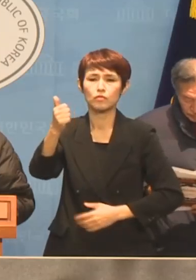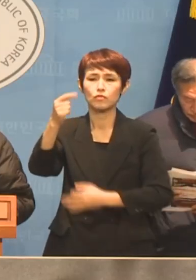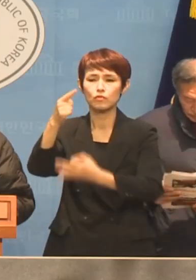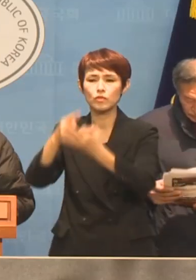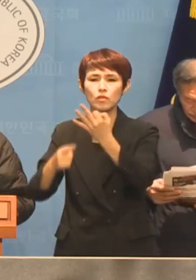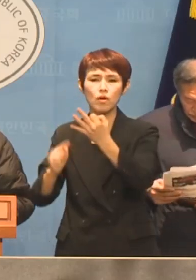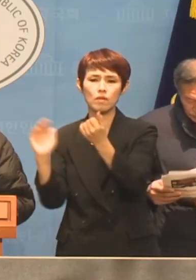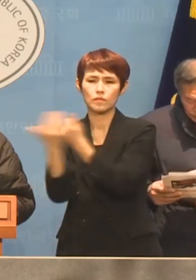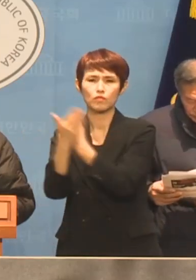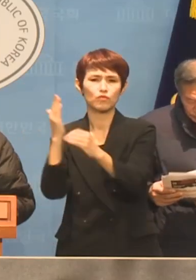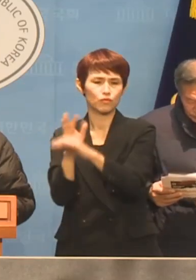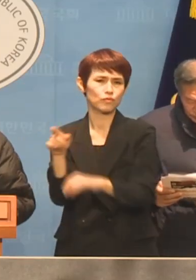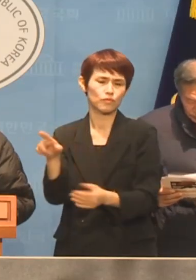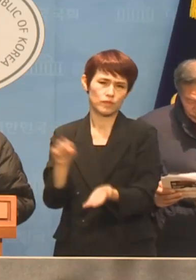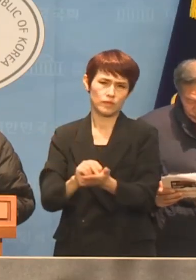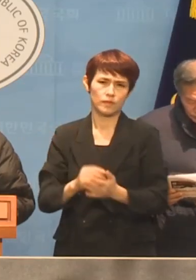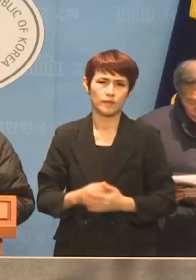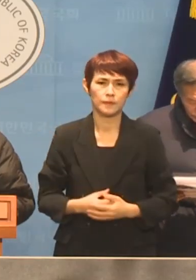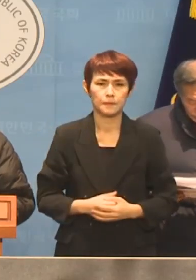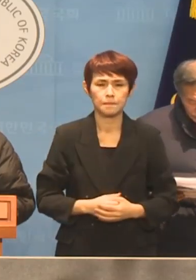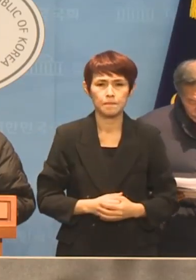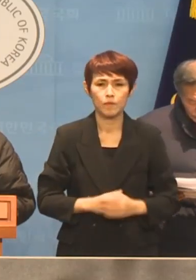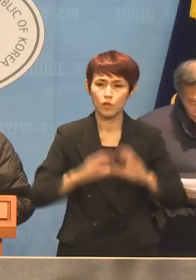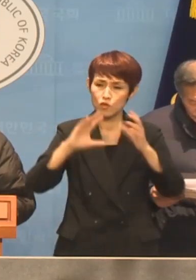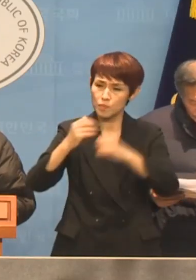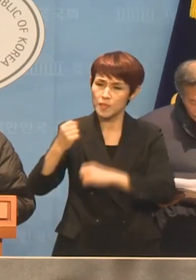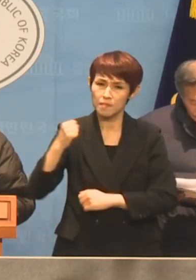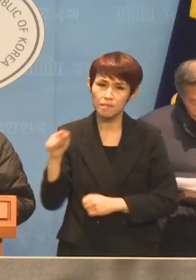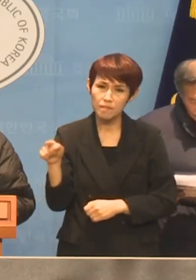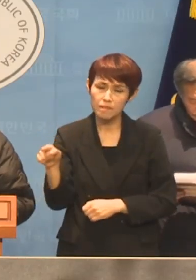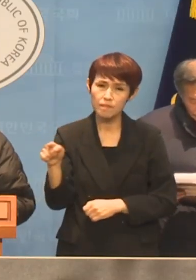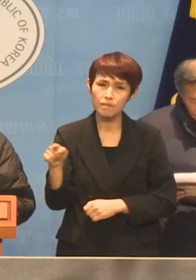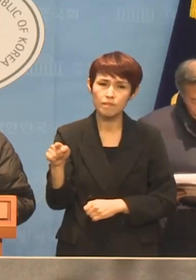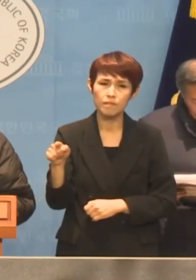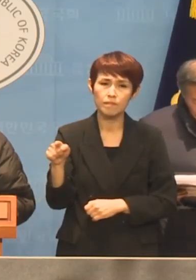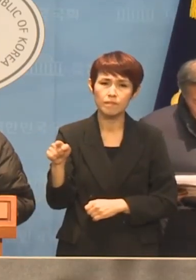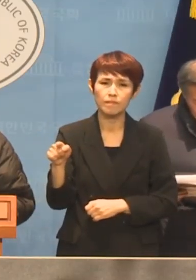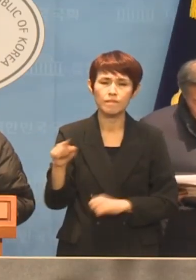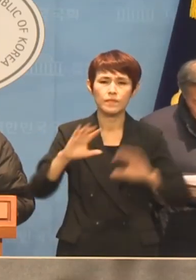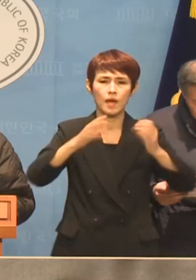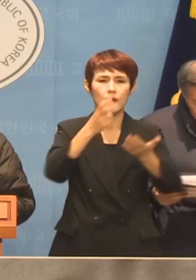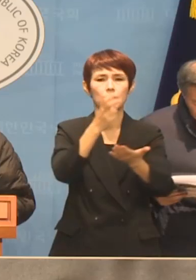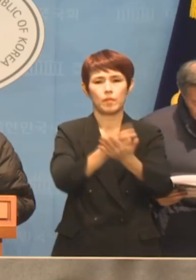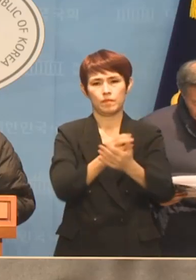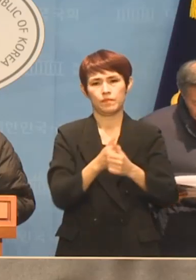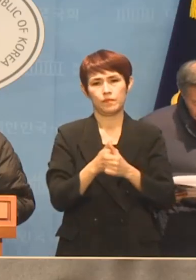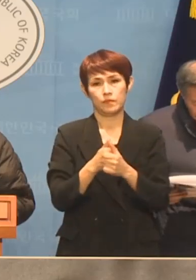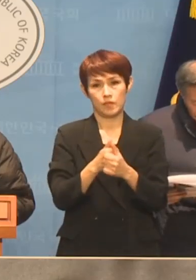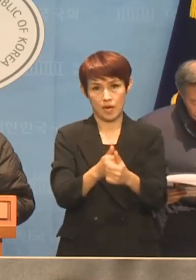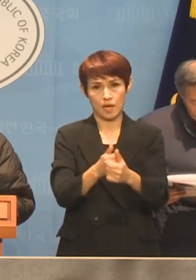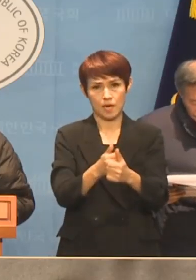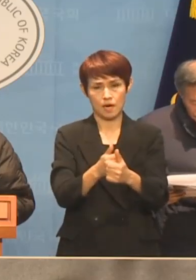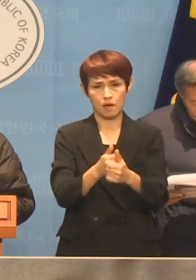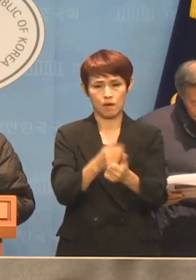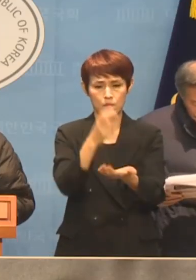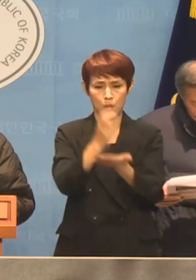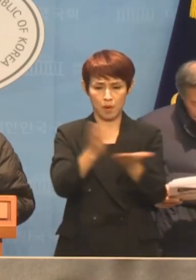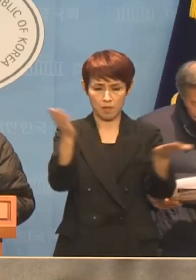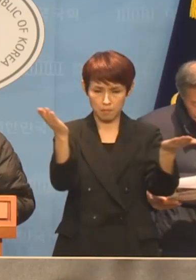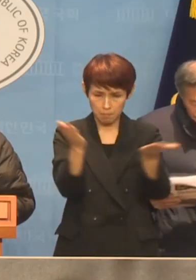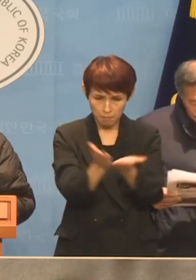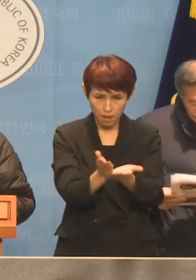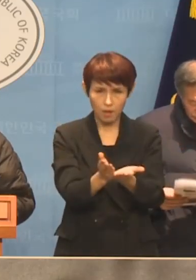비호하고 있다. 국민의힘은 대한민국 법률에 따라 적법하게 집행되고